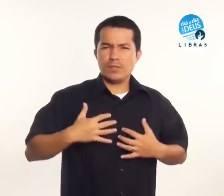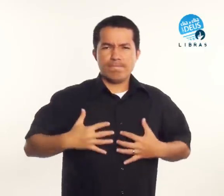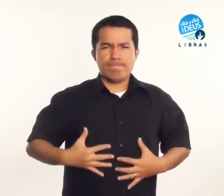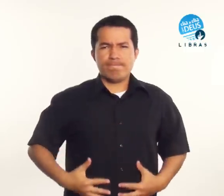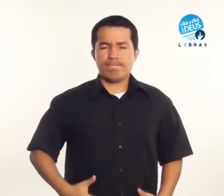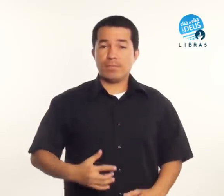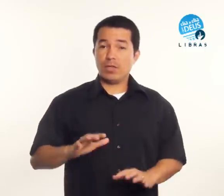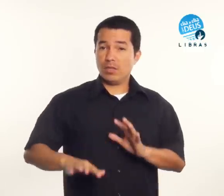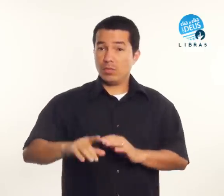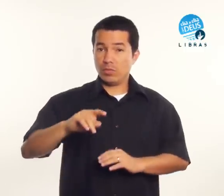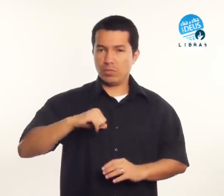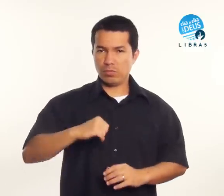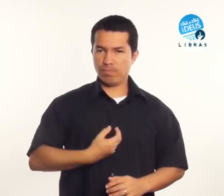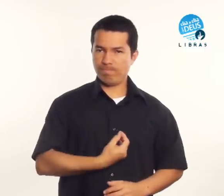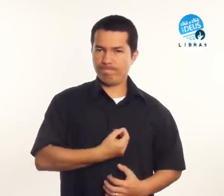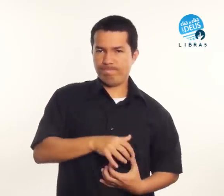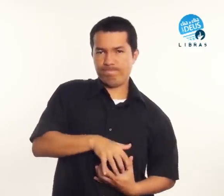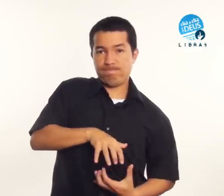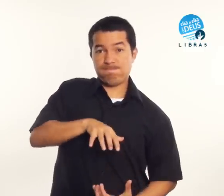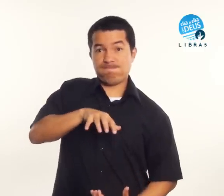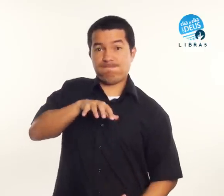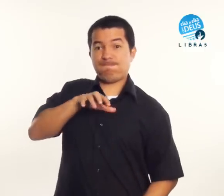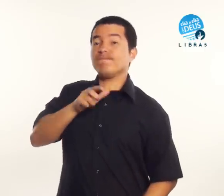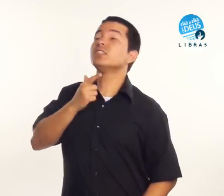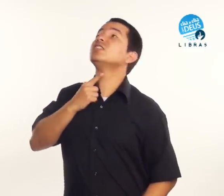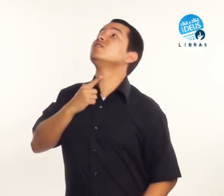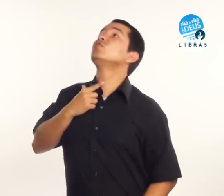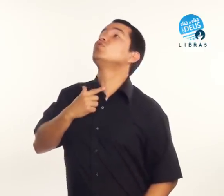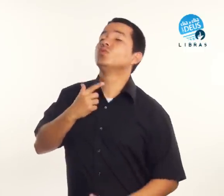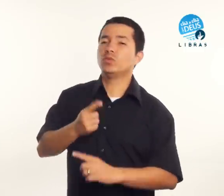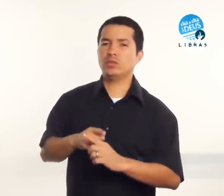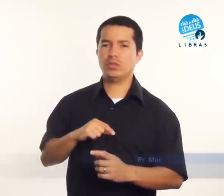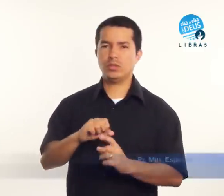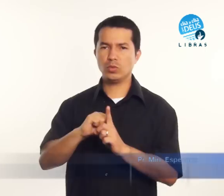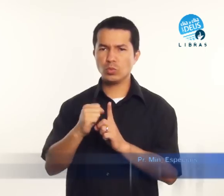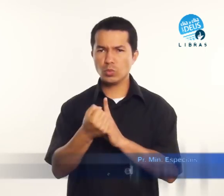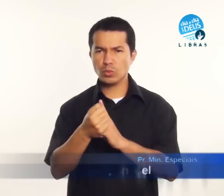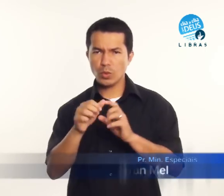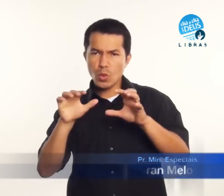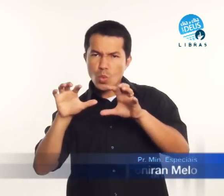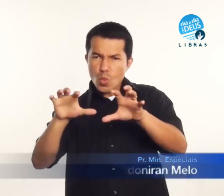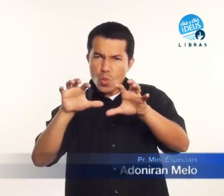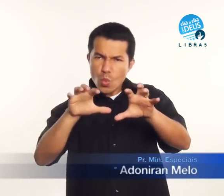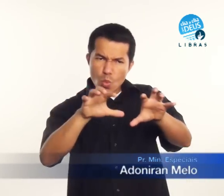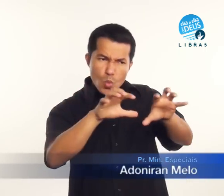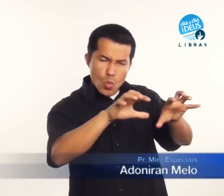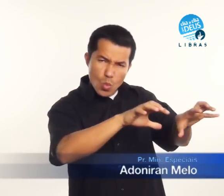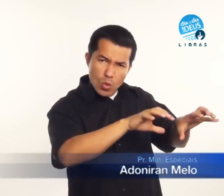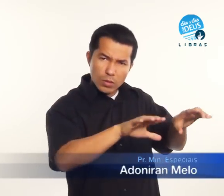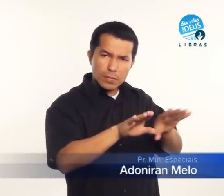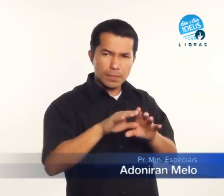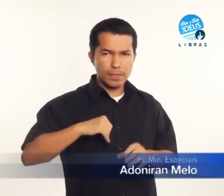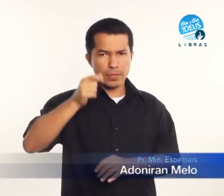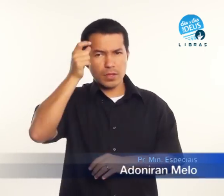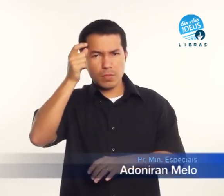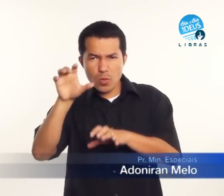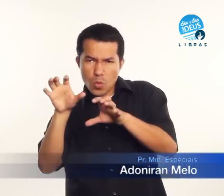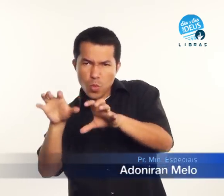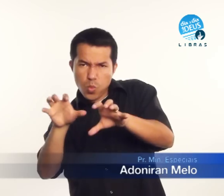ser insuflada, tanto pela sociedade, pela cultura, como pelo próprio Satanás, para